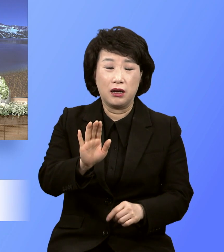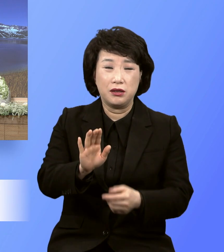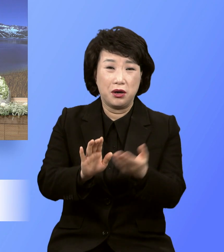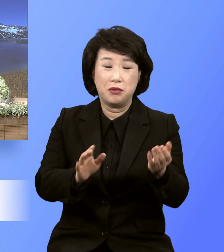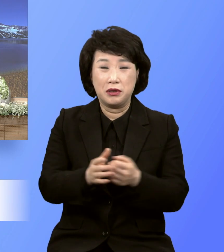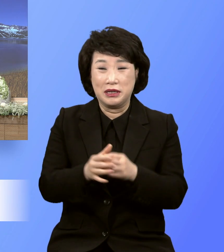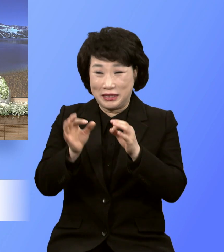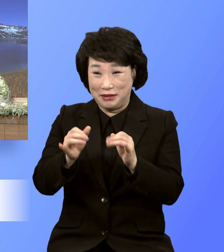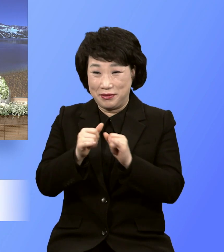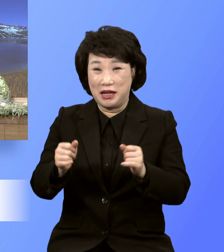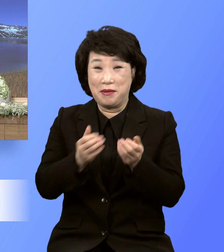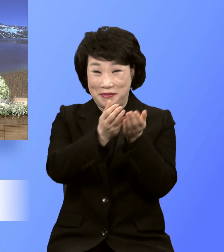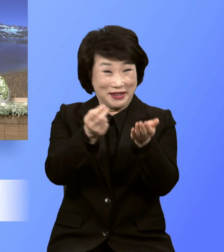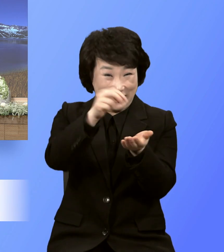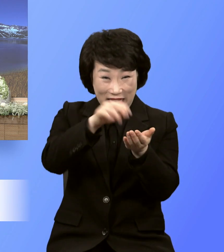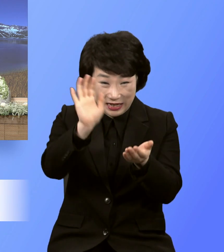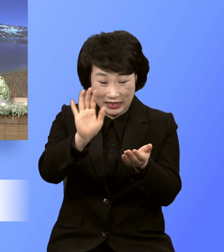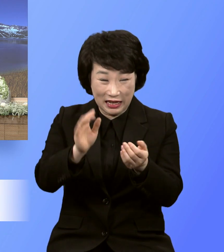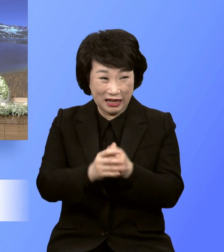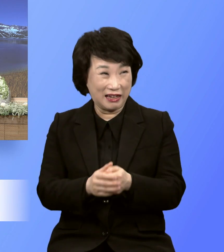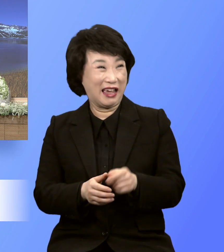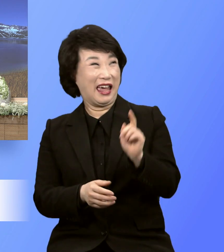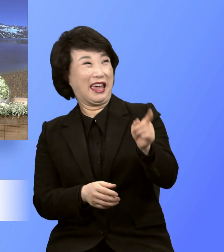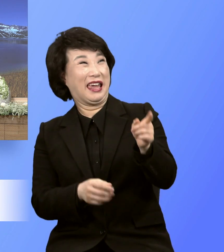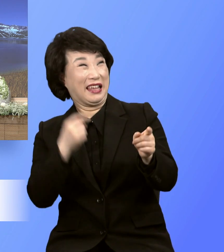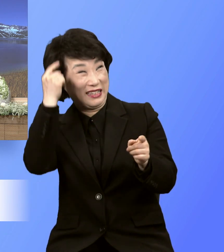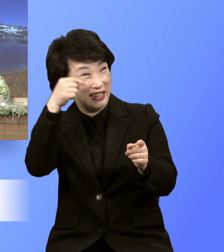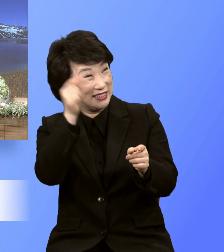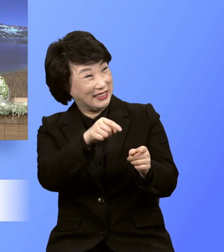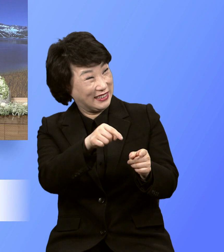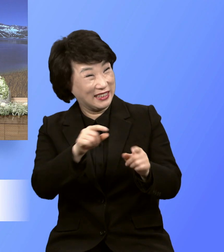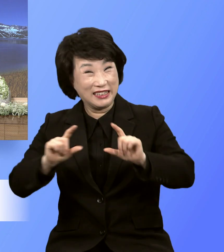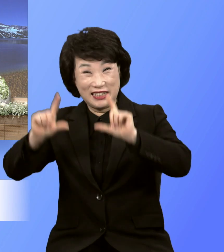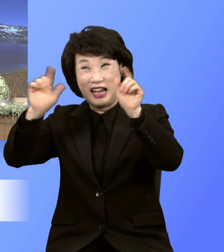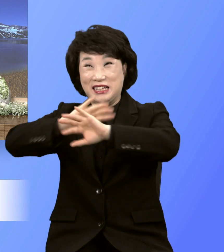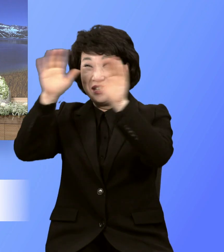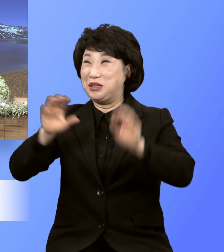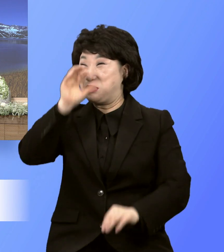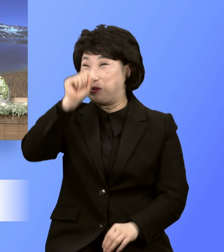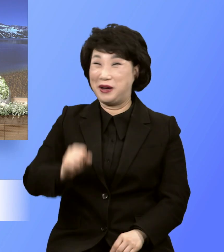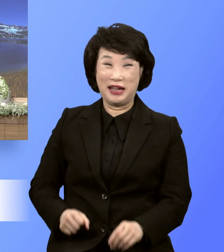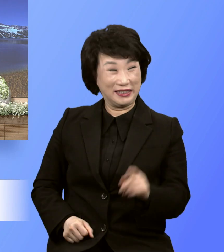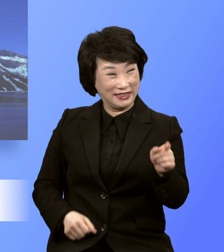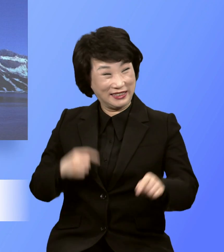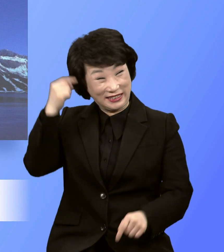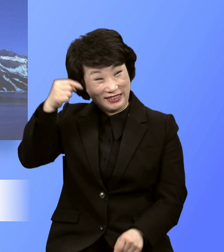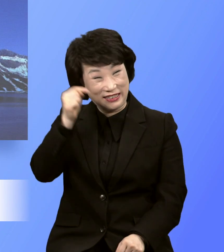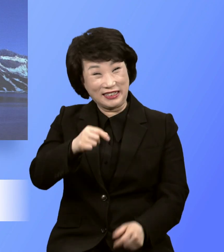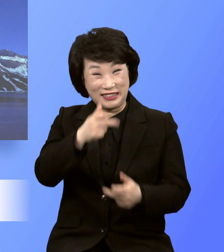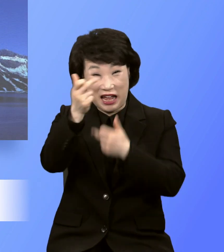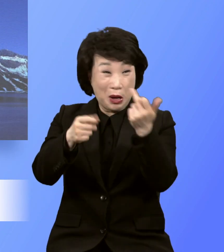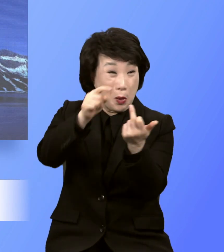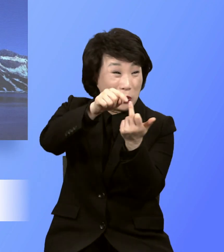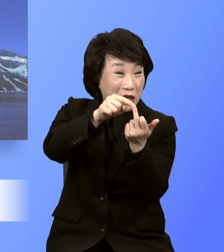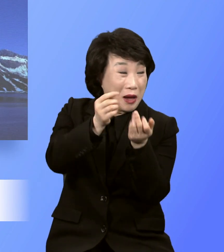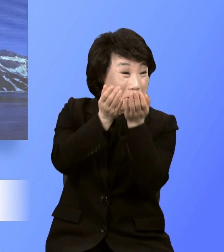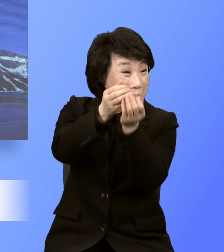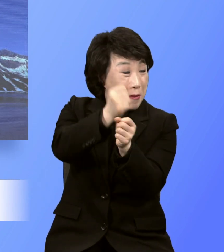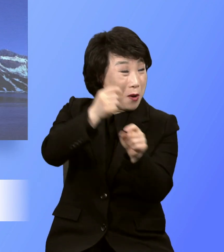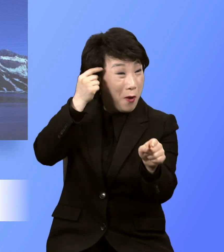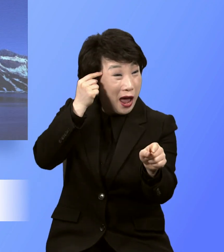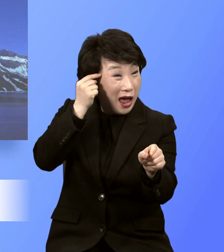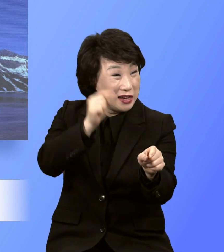김서방이 들을 리가 없지. 정신병자냐? 이 멀쩡한 청청대낮에 산꼭대기에다 방주